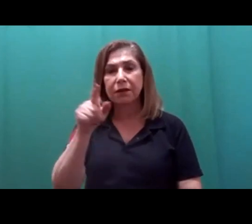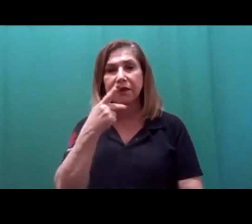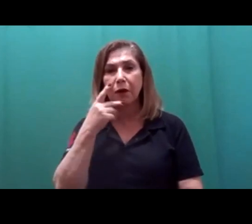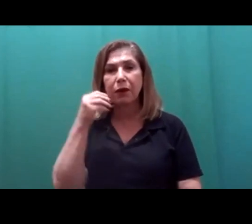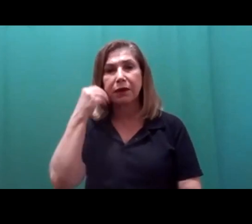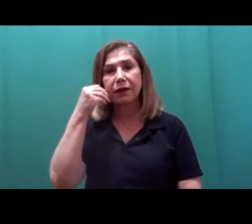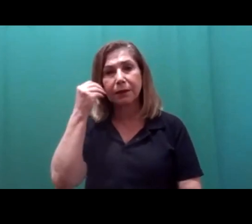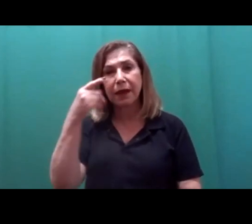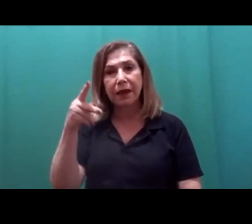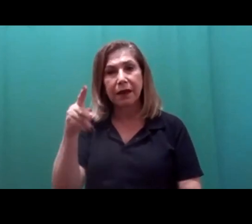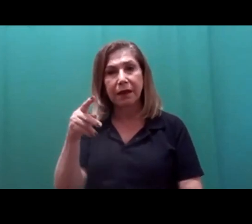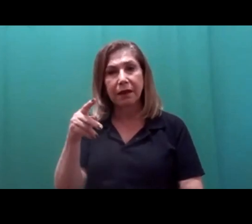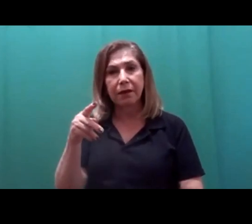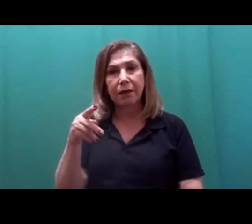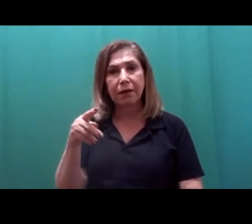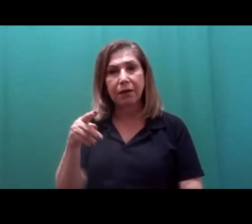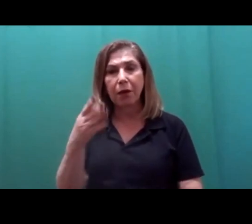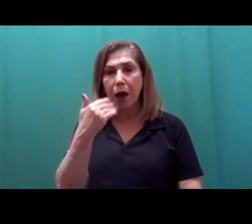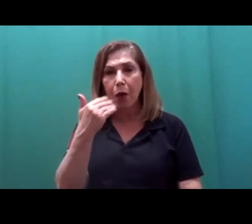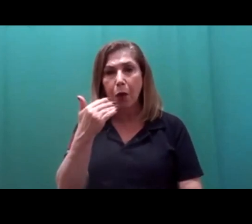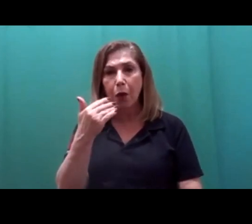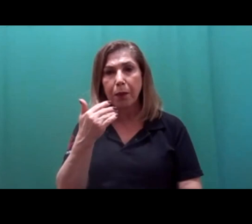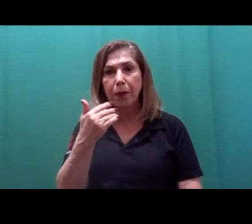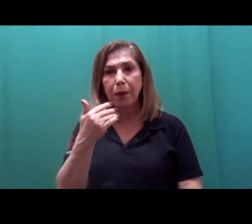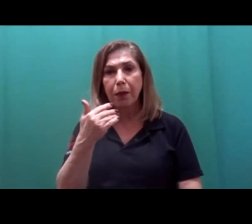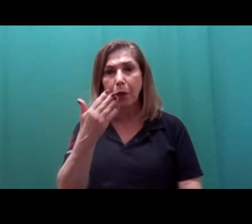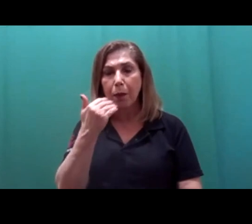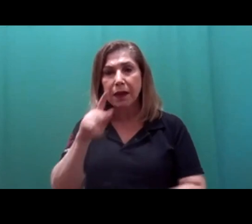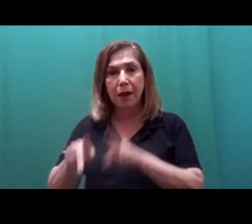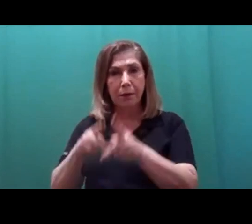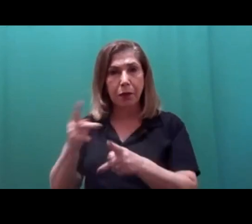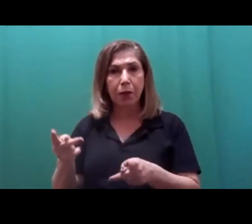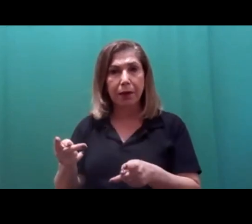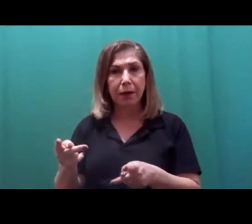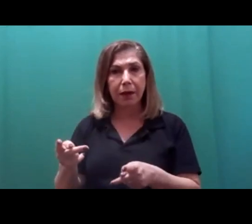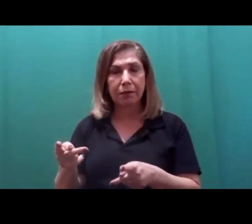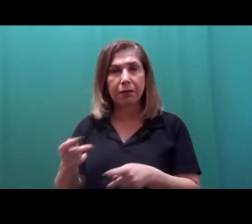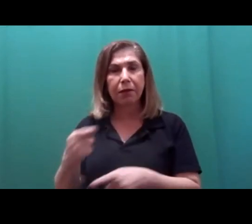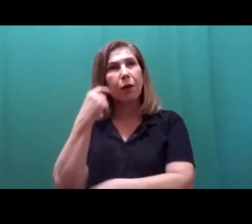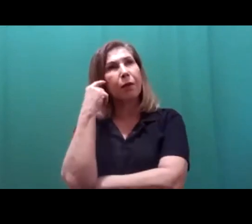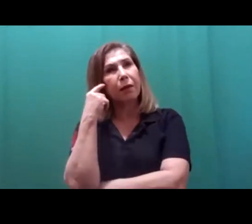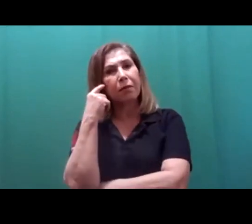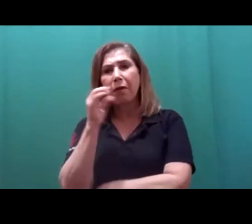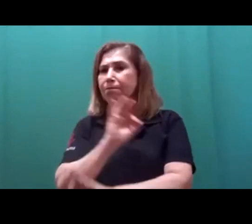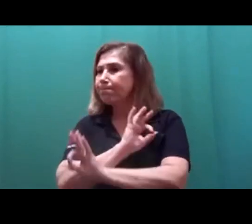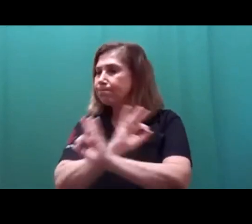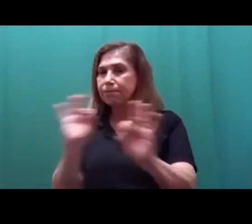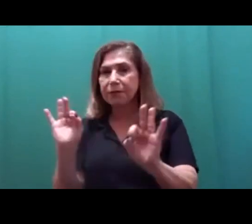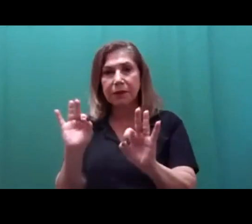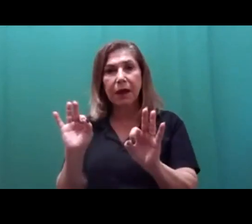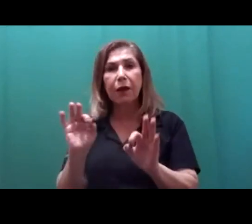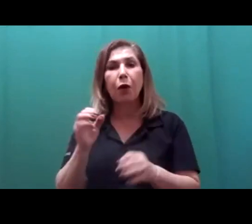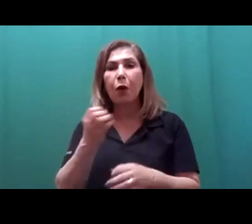que publicita, que coloca a comida como comida pública, eu acho fantástico. E a gente tem estruturas que colocam